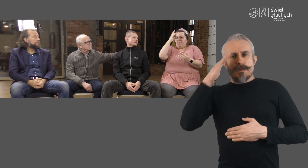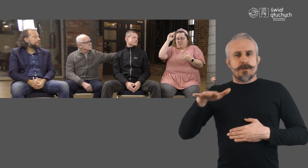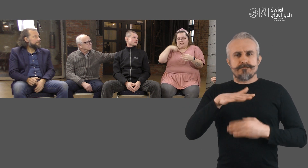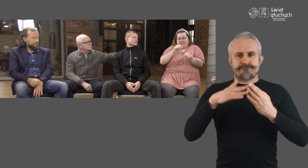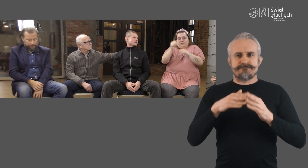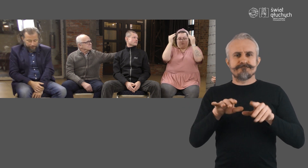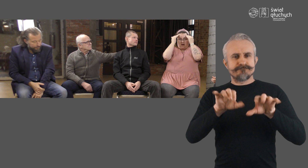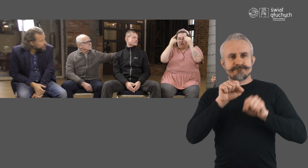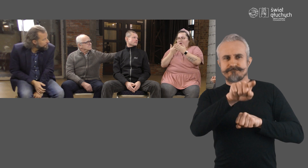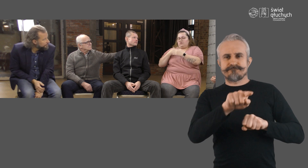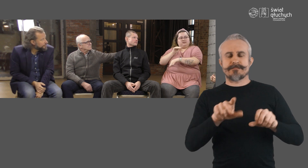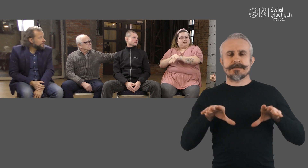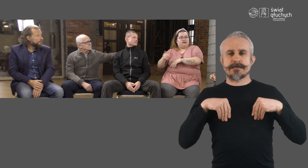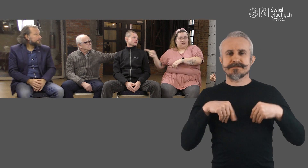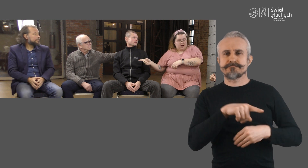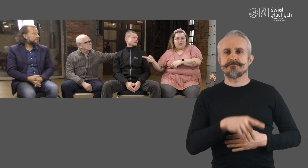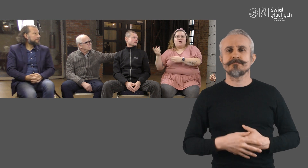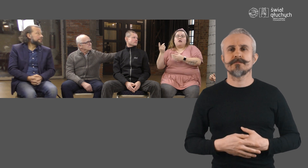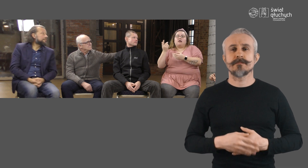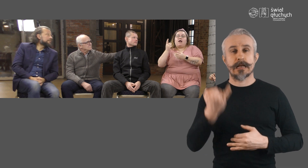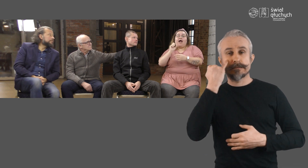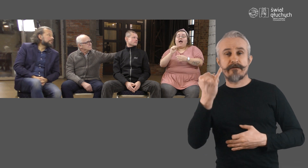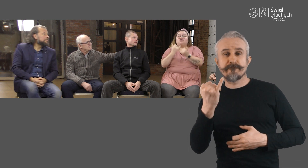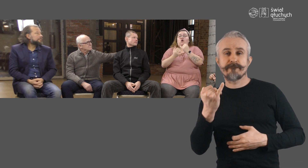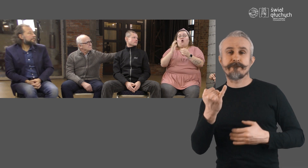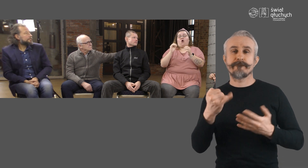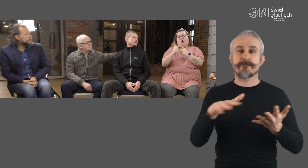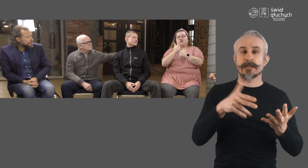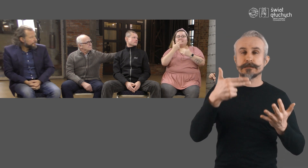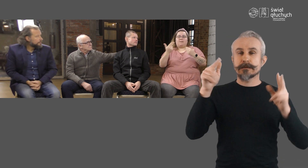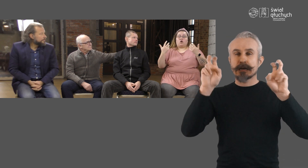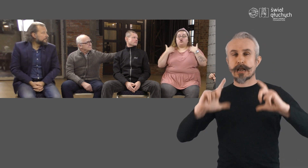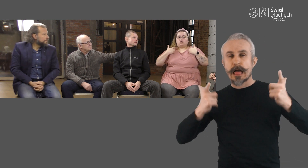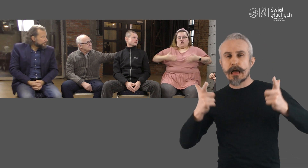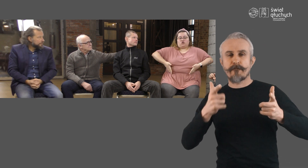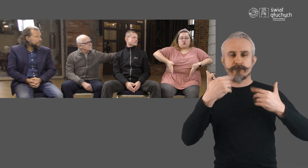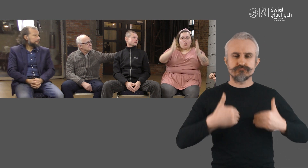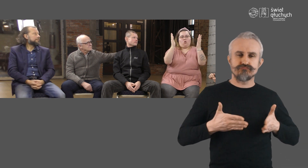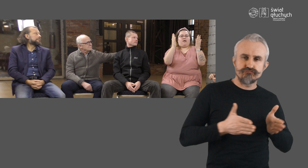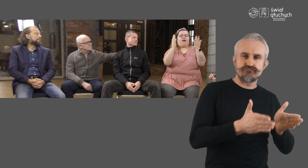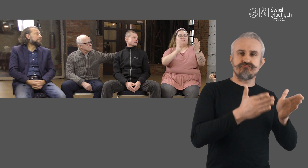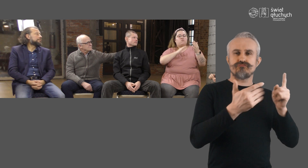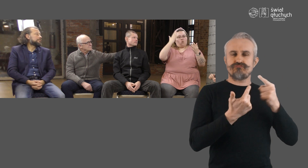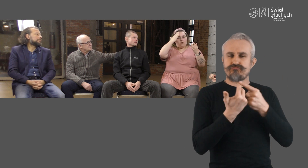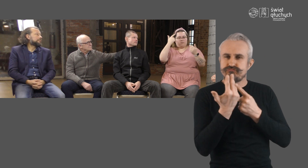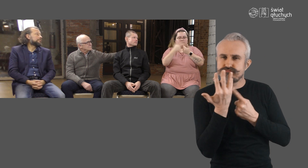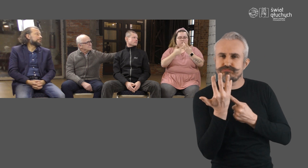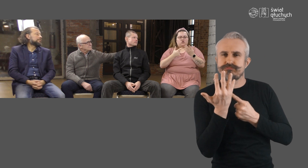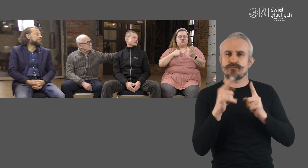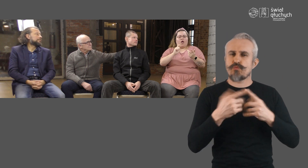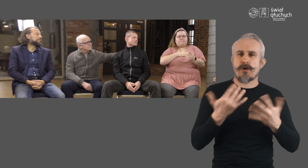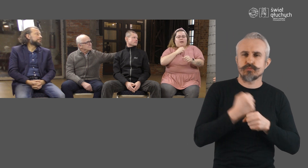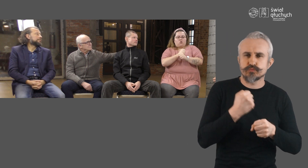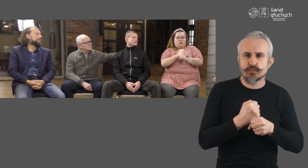chcą. Ja wiem, ja jestem tego świadoma, dlatego tutaj się zgadzam. A jeżeli chodzi o temat ogólnie